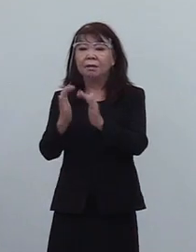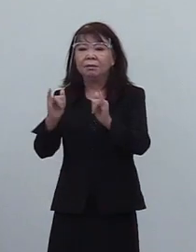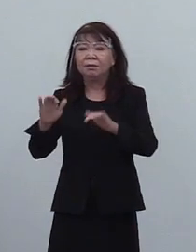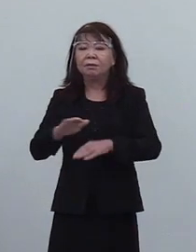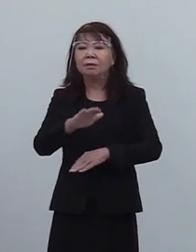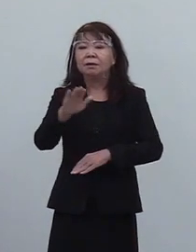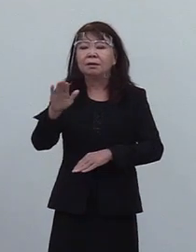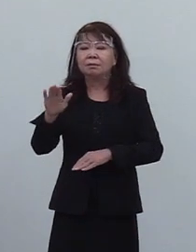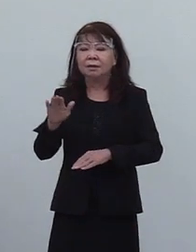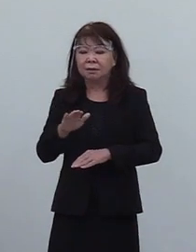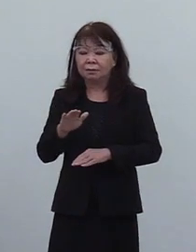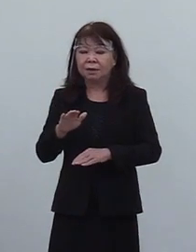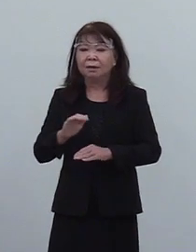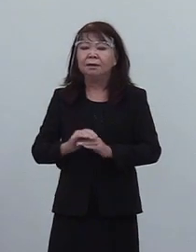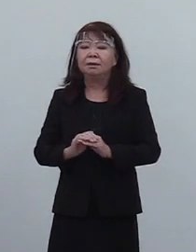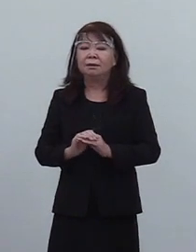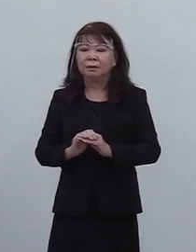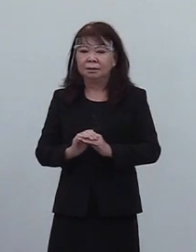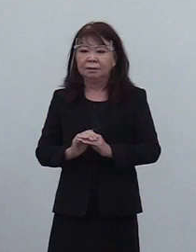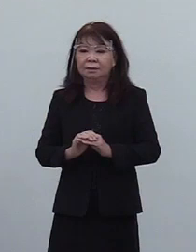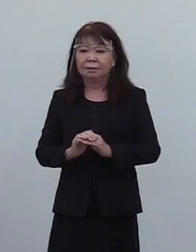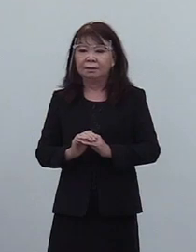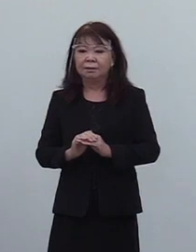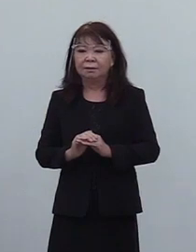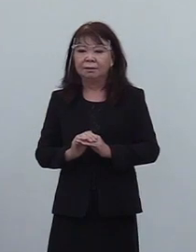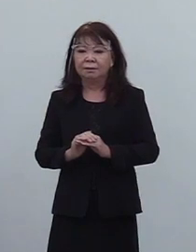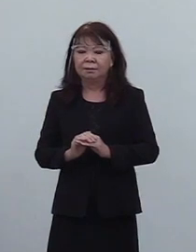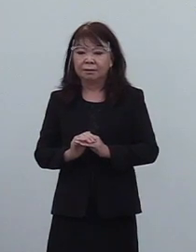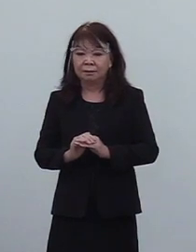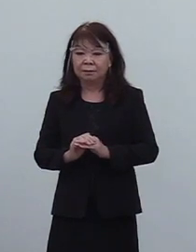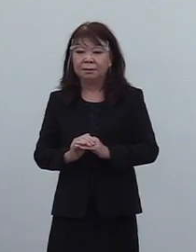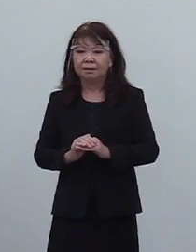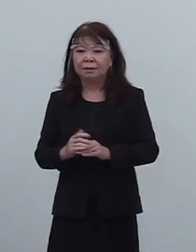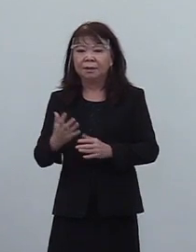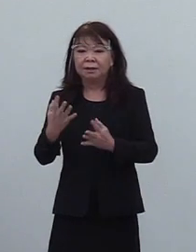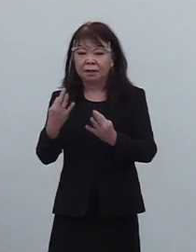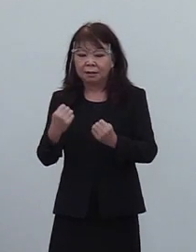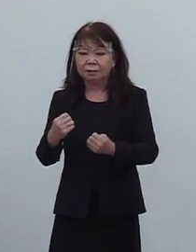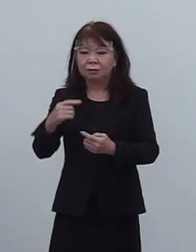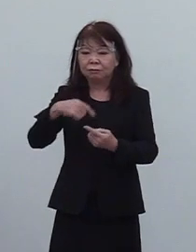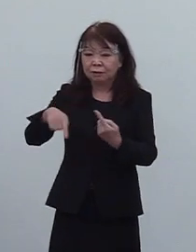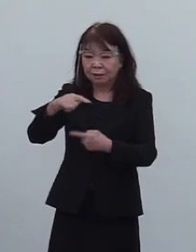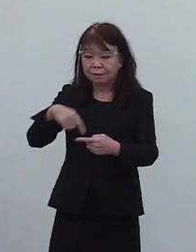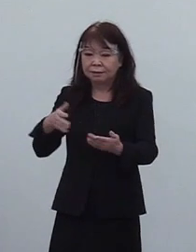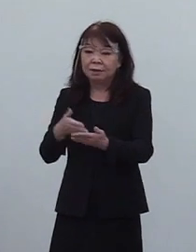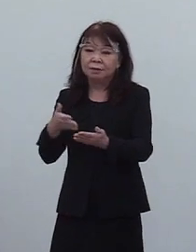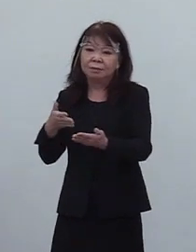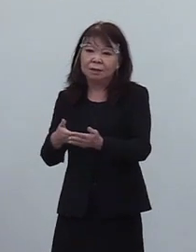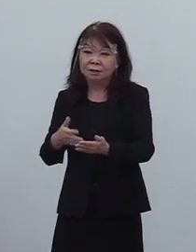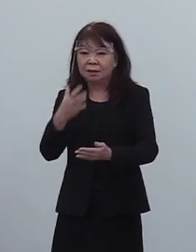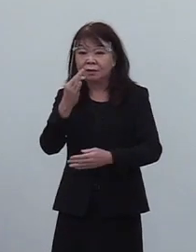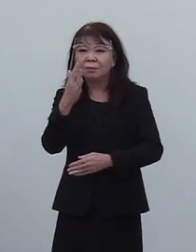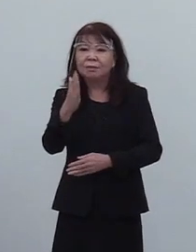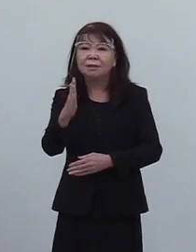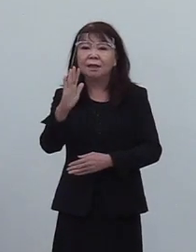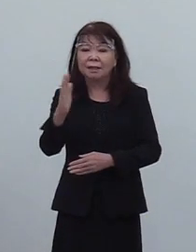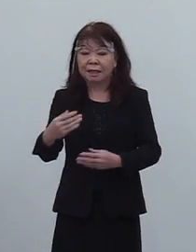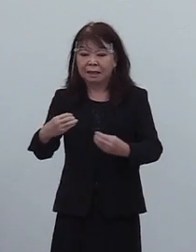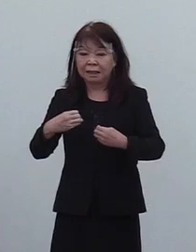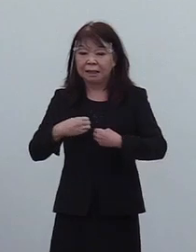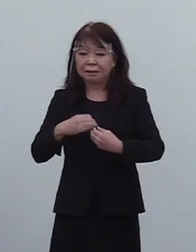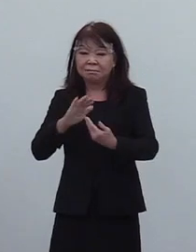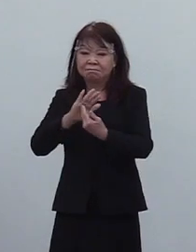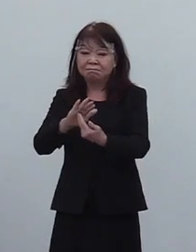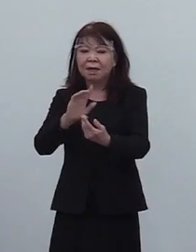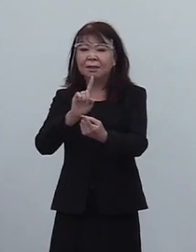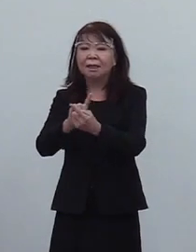には口が酸っぱくなることを言って大変申し訳ないんですけども、感染対策を十分に取っていただ